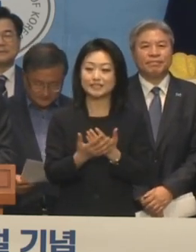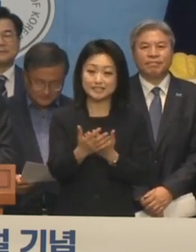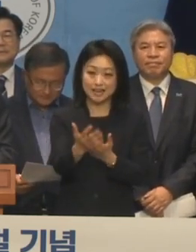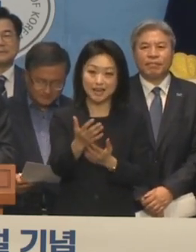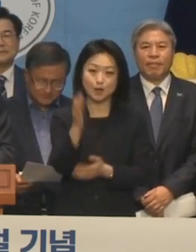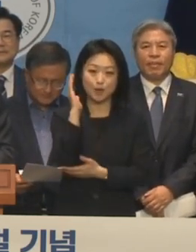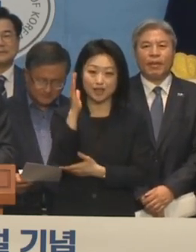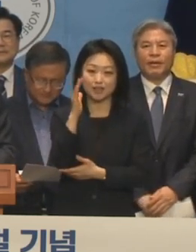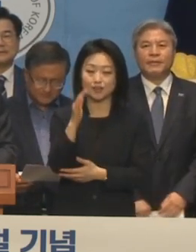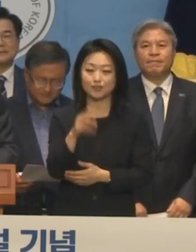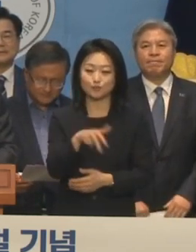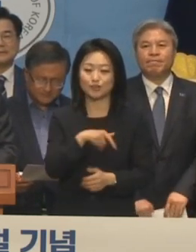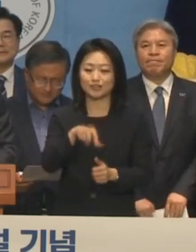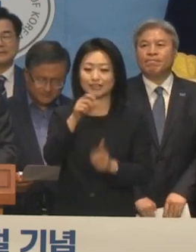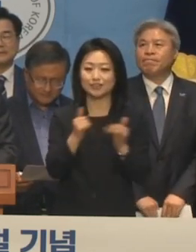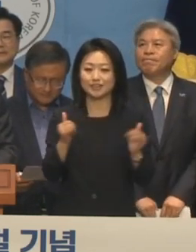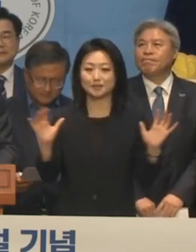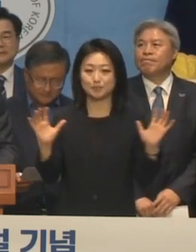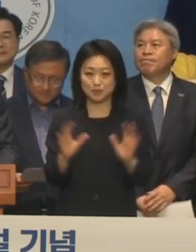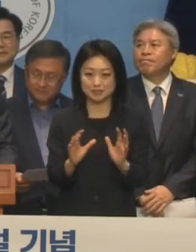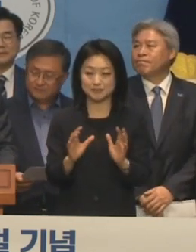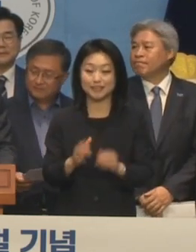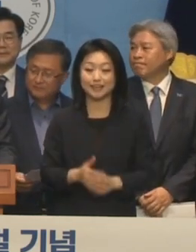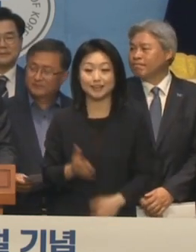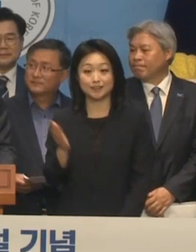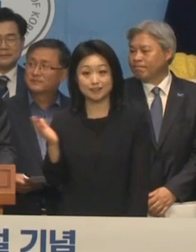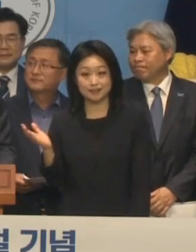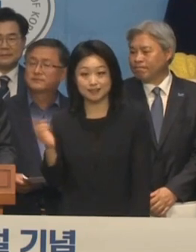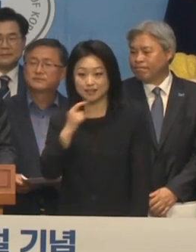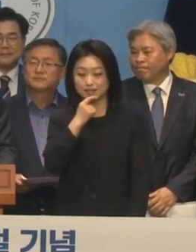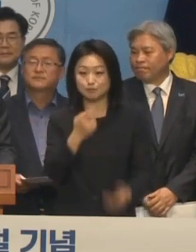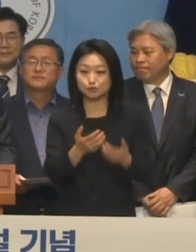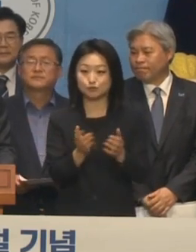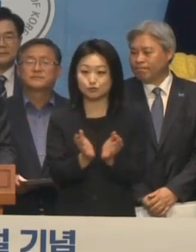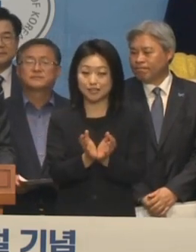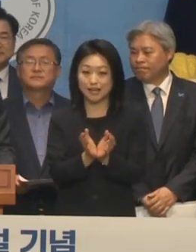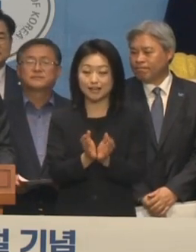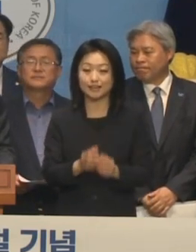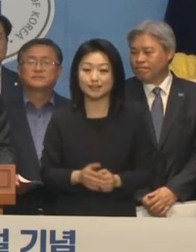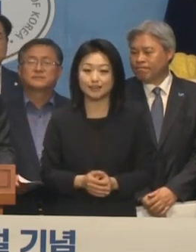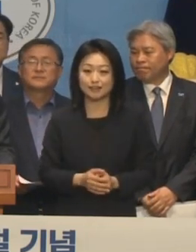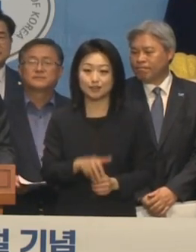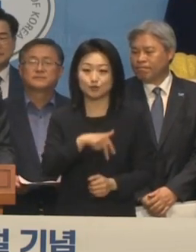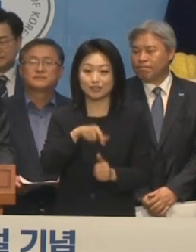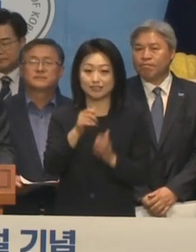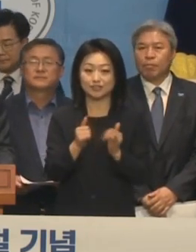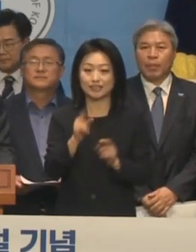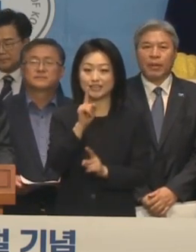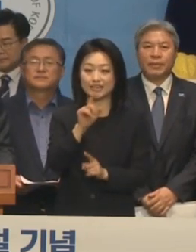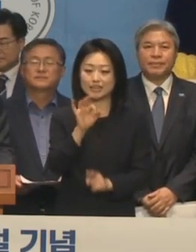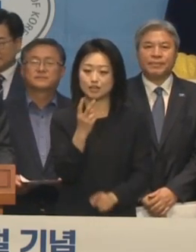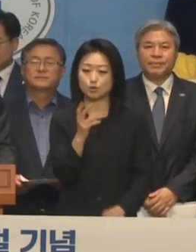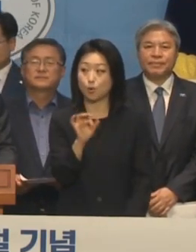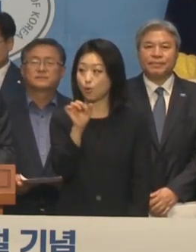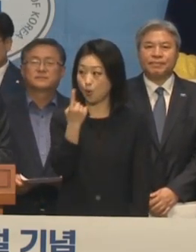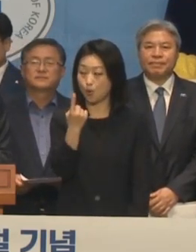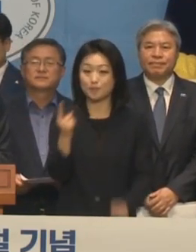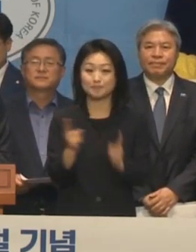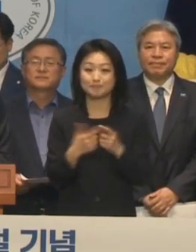하겠습니다. 오늘 기자회견 사회를 맡은 저는 더불어민주당 인천 서구을 국회의원 당선인 이용호라고 합니다. 반갑습니다.